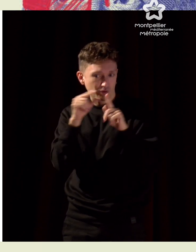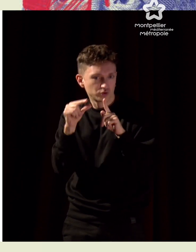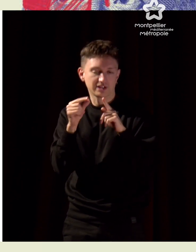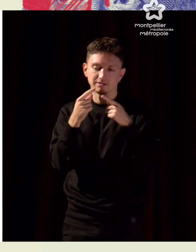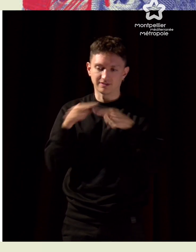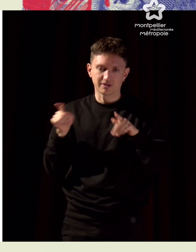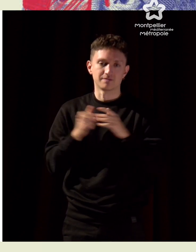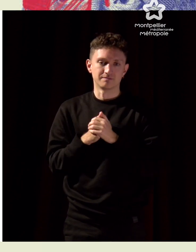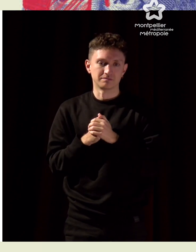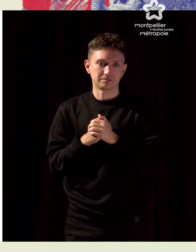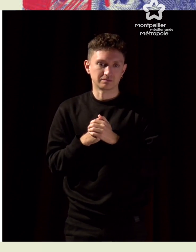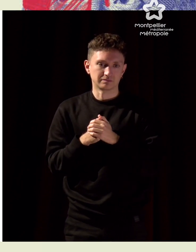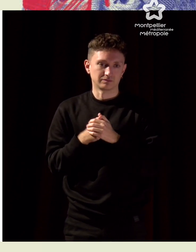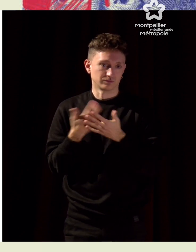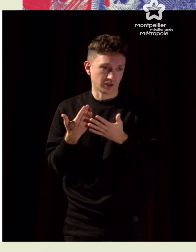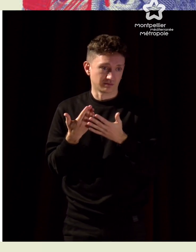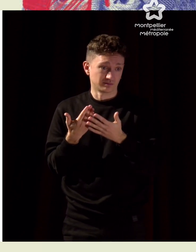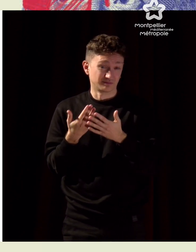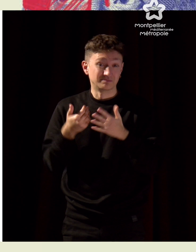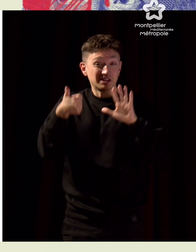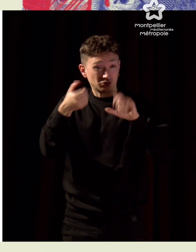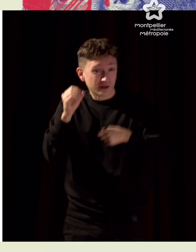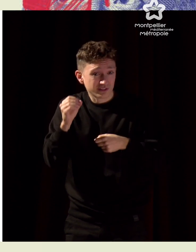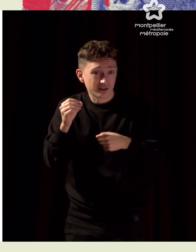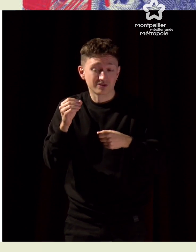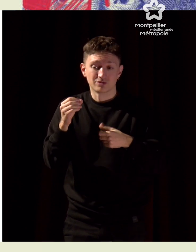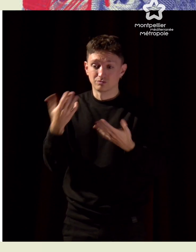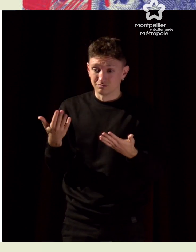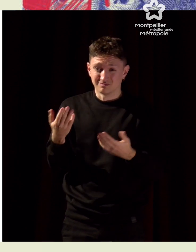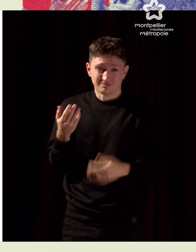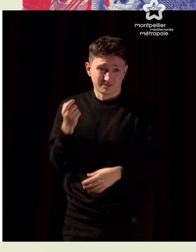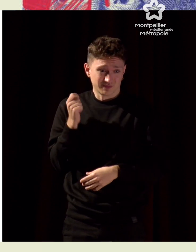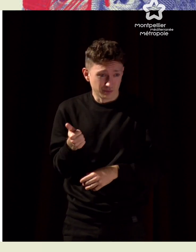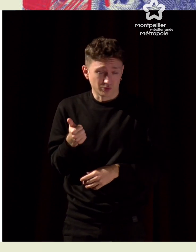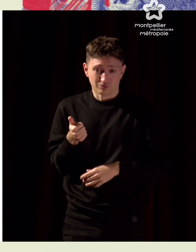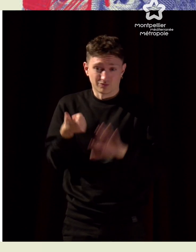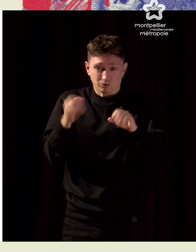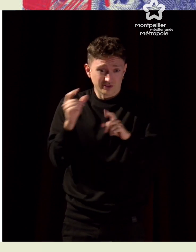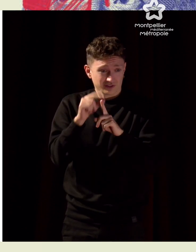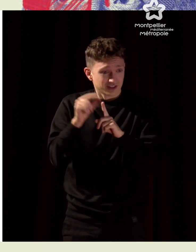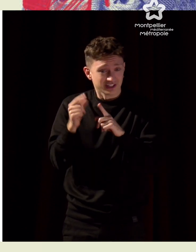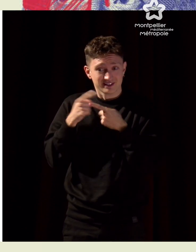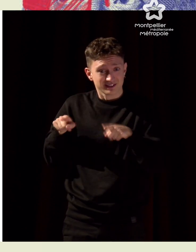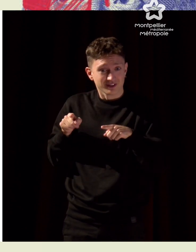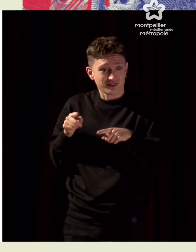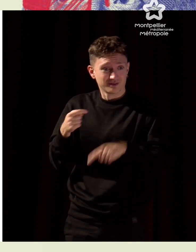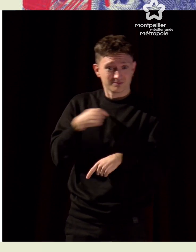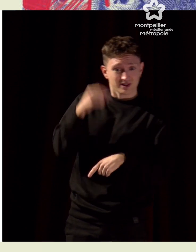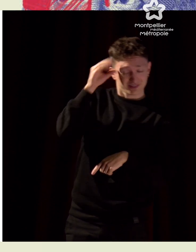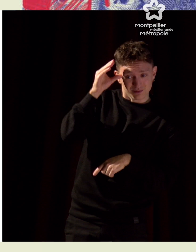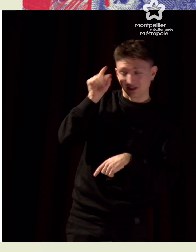Mais systématiquement. Et en fait, il n'y en a que 60 qui sont systématiquement différents entre